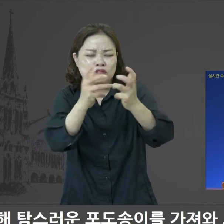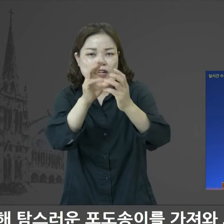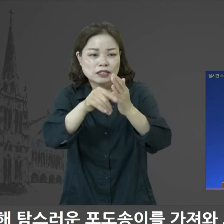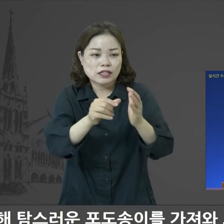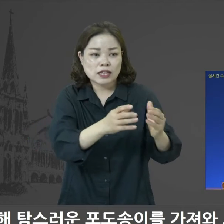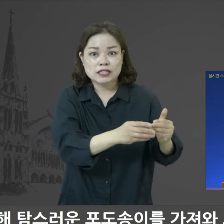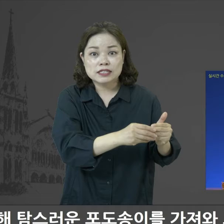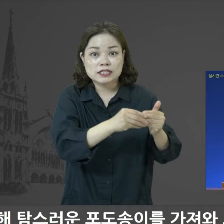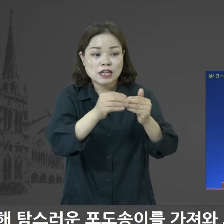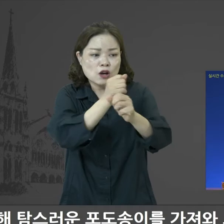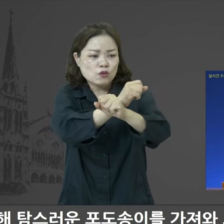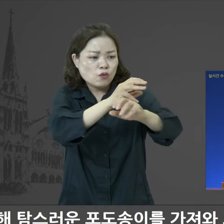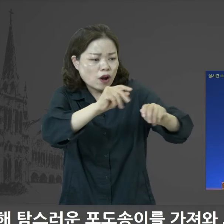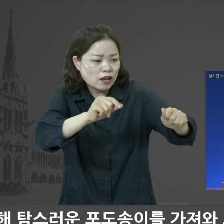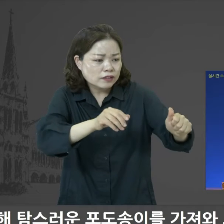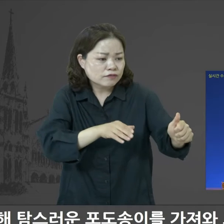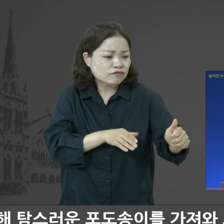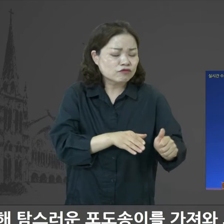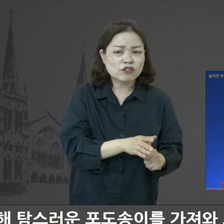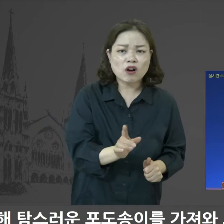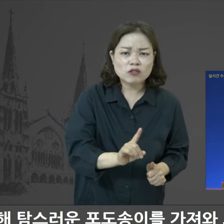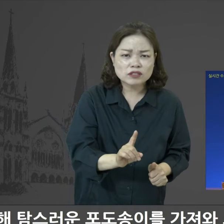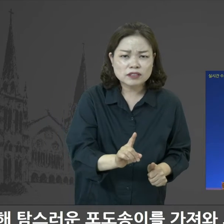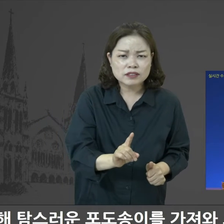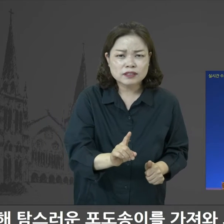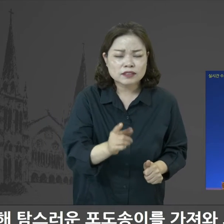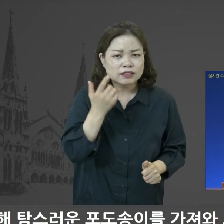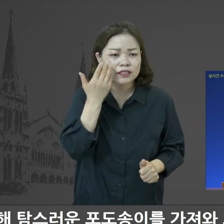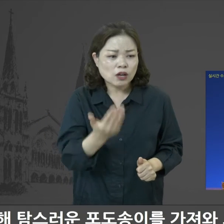이끌어내어 광야에서 죽이려 함이 어찌 작은